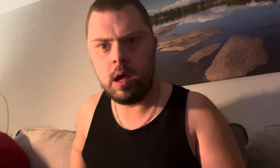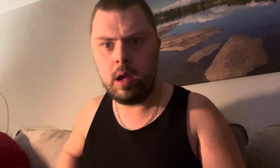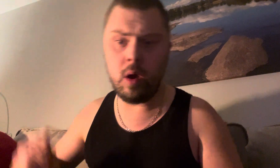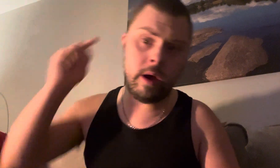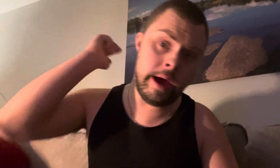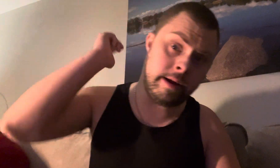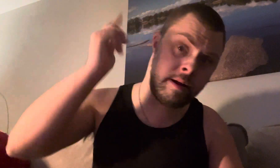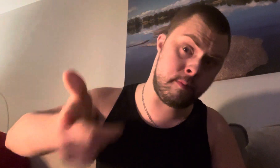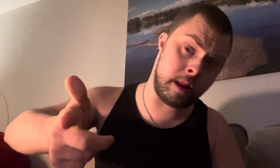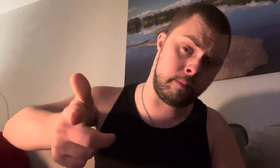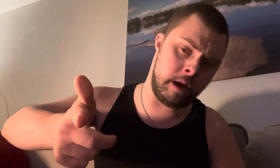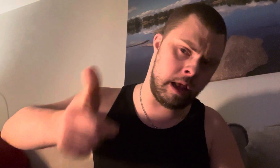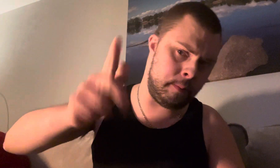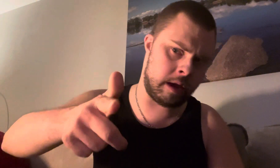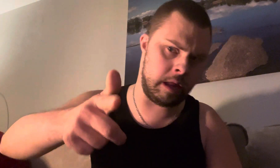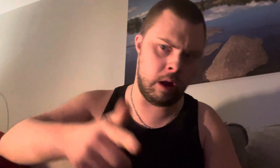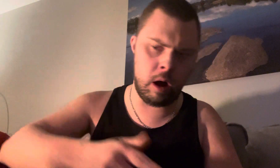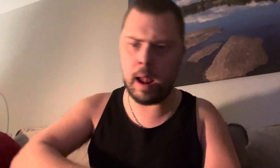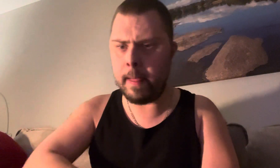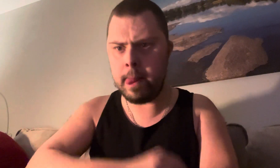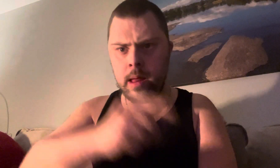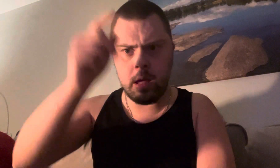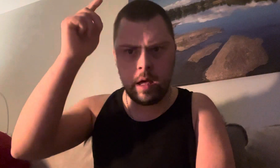Jag är prenumererad med kanal,